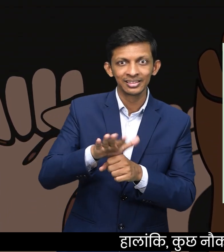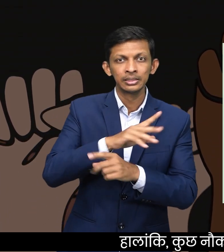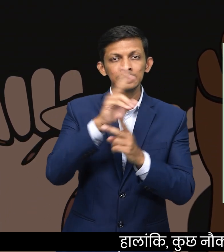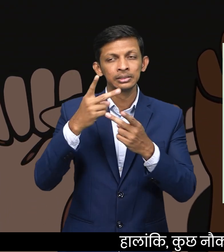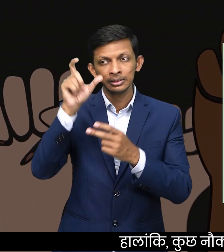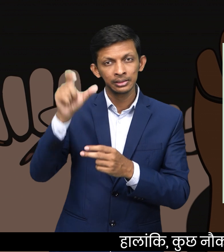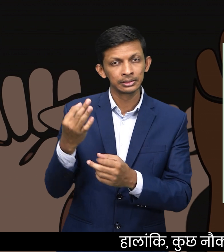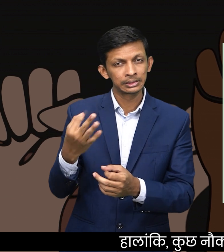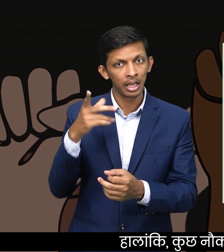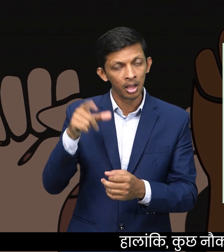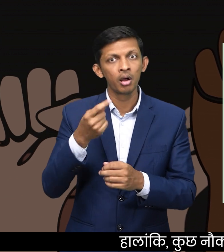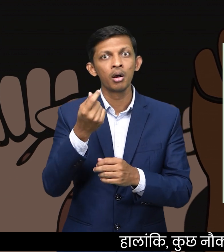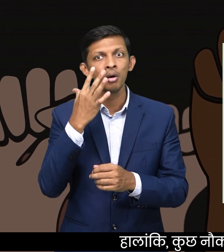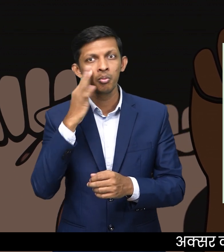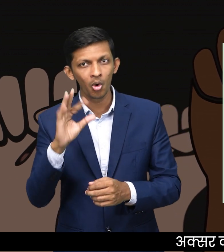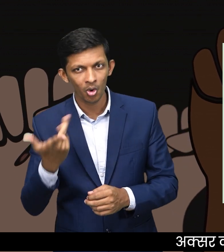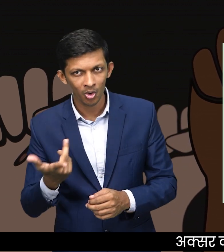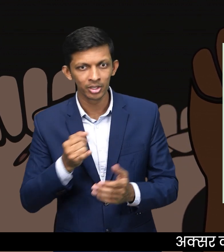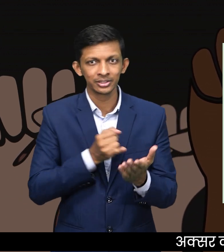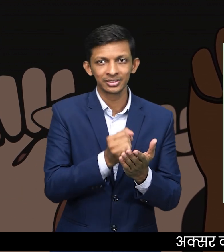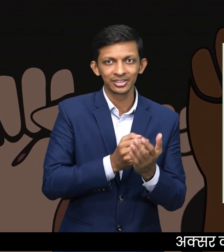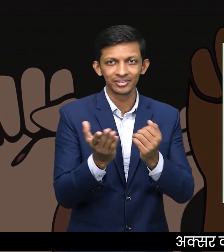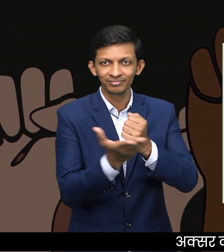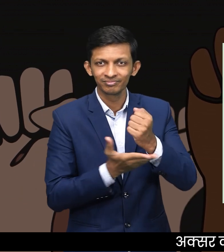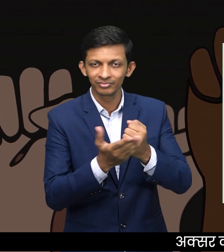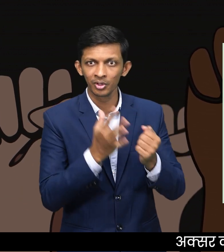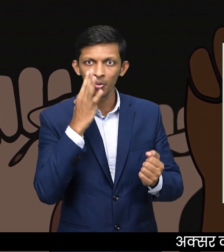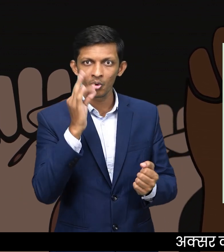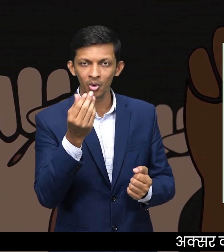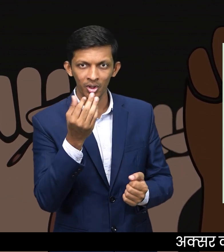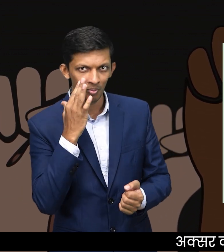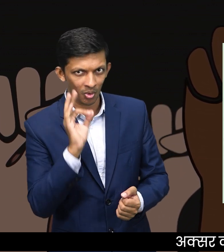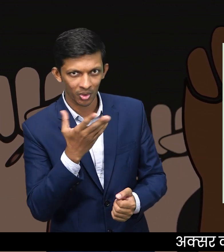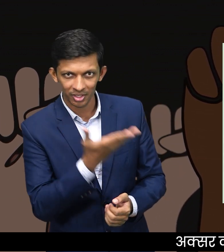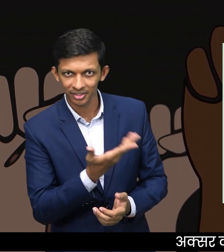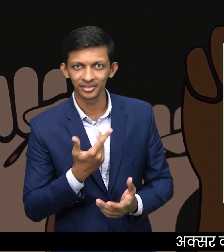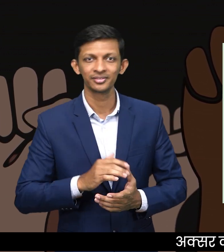और कचरा उठाना, अक्सर कम महत्वपूर्ण माना जाता है।